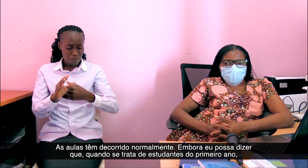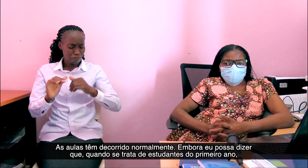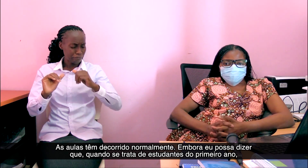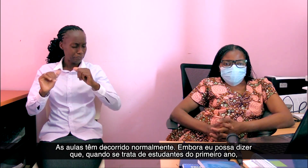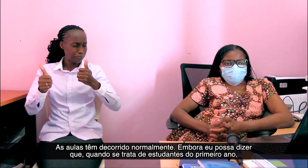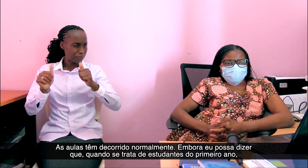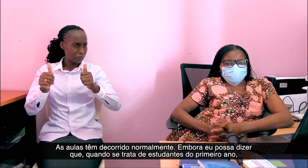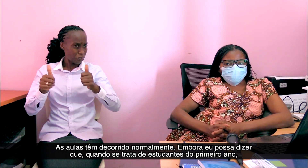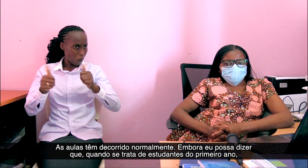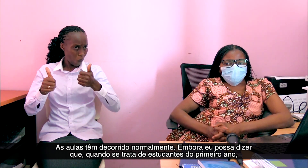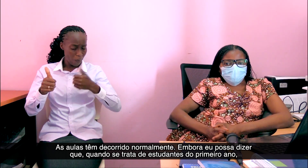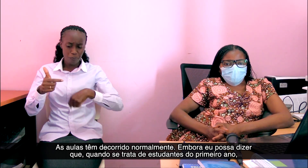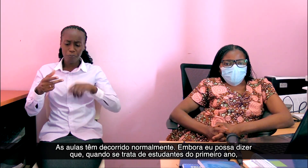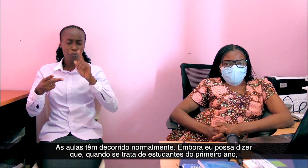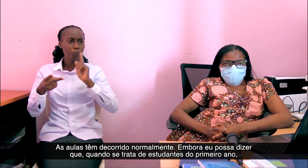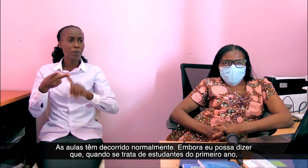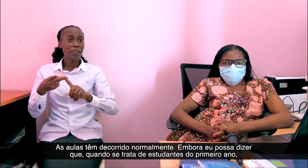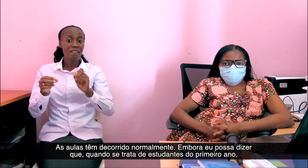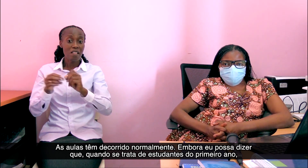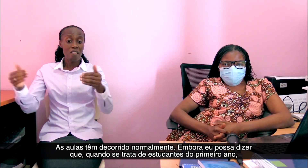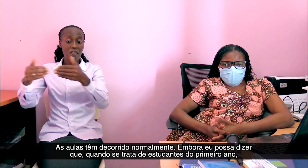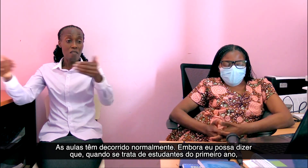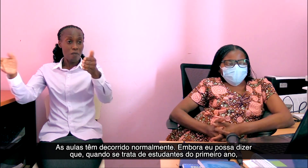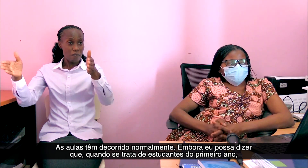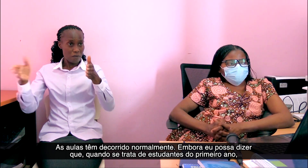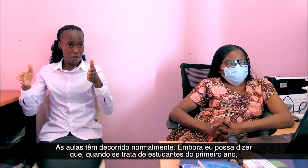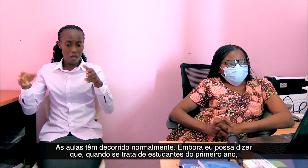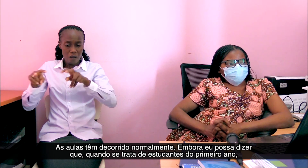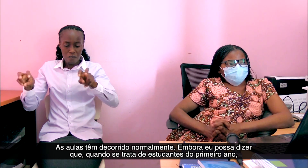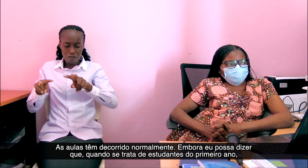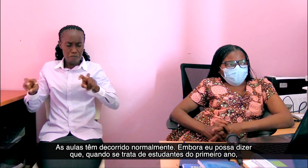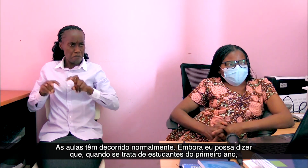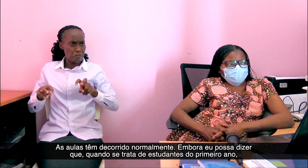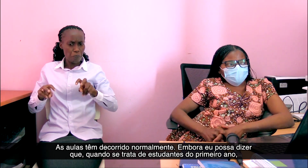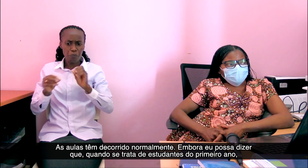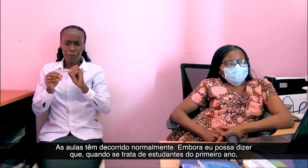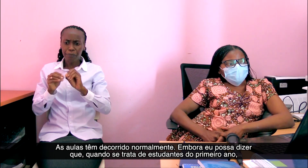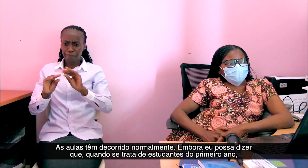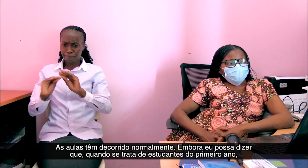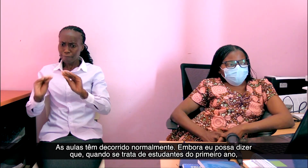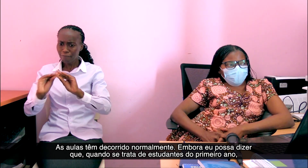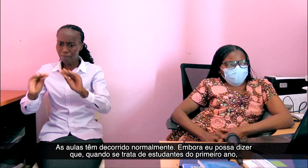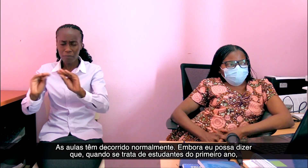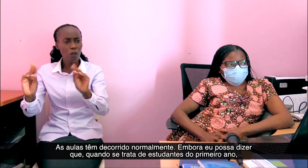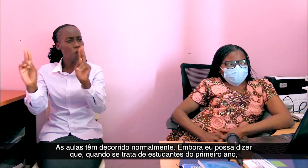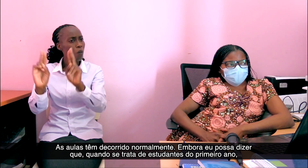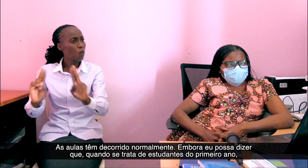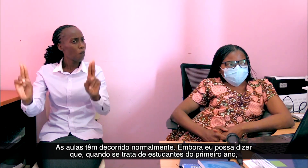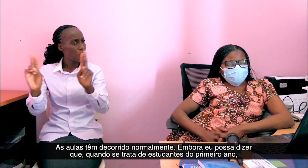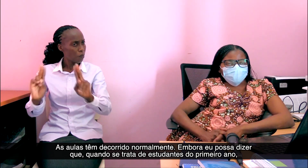boa. As aulas correm normalmente, têm decorrido normalmente. Embora eu possa dizer